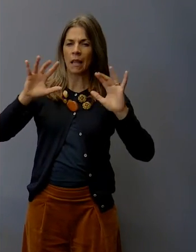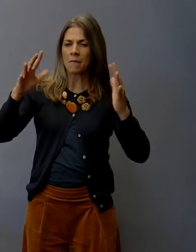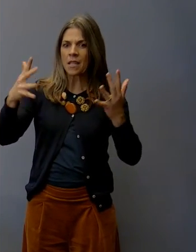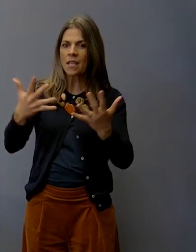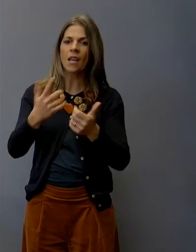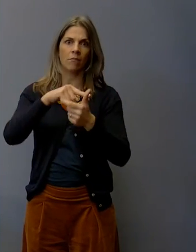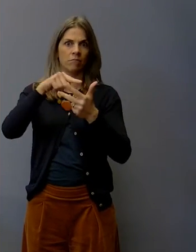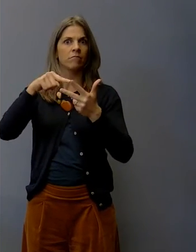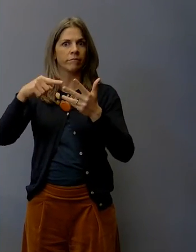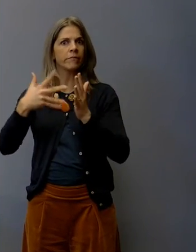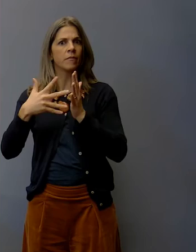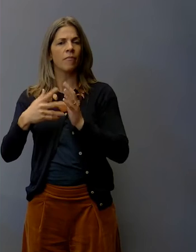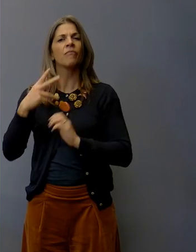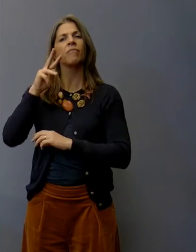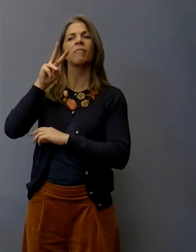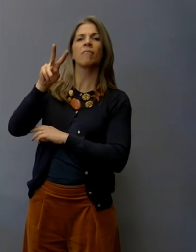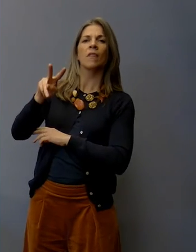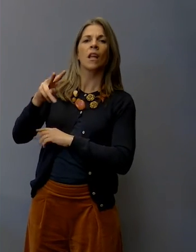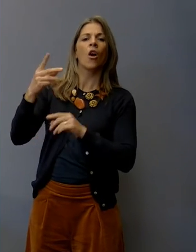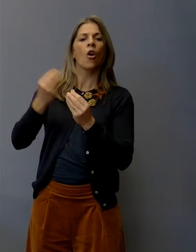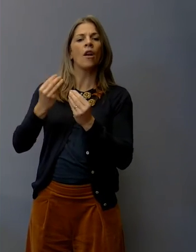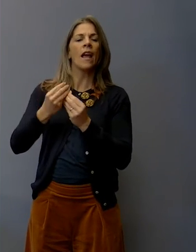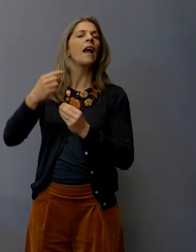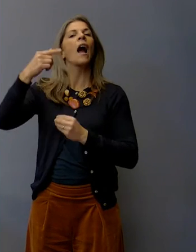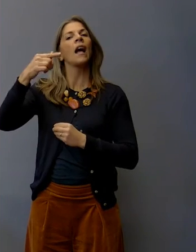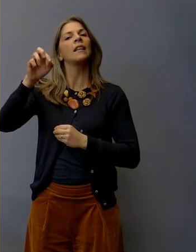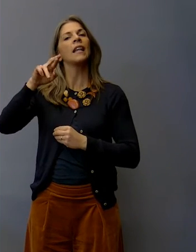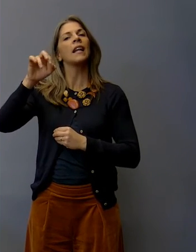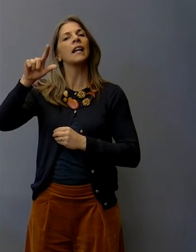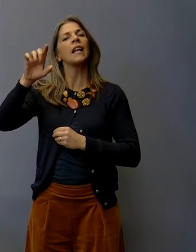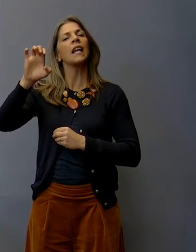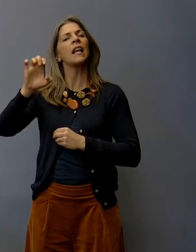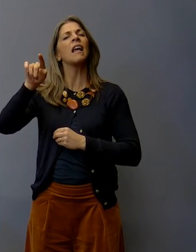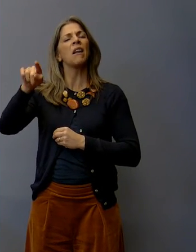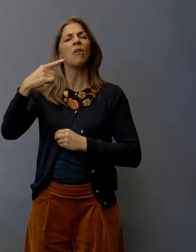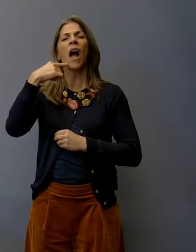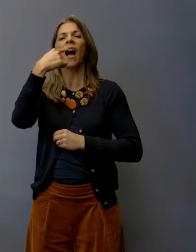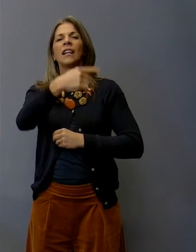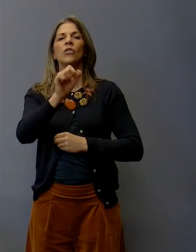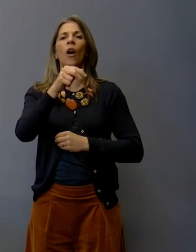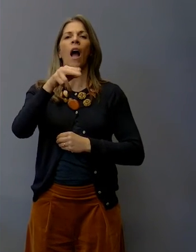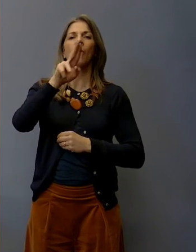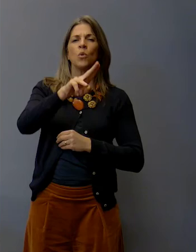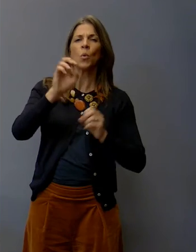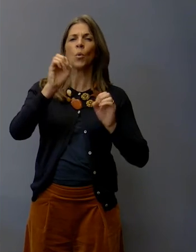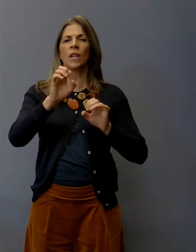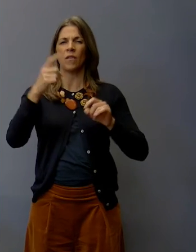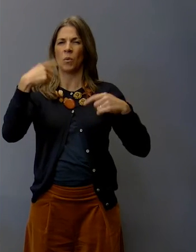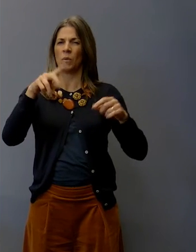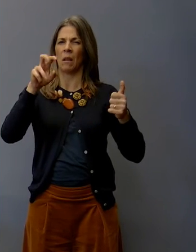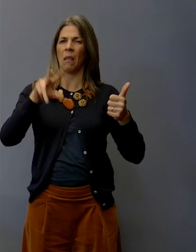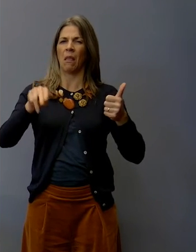terrile parla di amiu e di rifiuti ma come mai non ricorda al collega che questa amministrazione ha